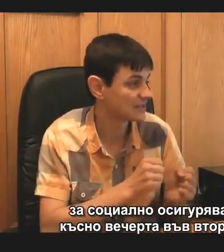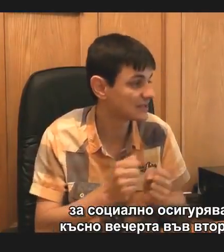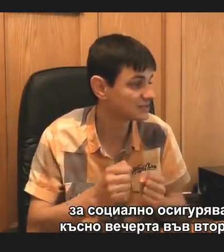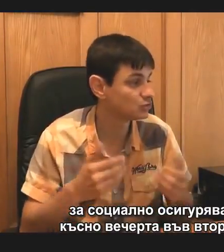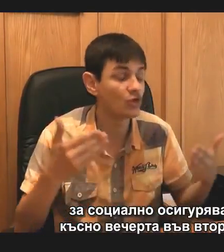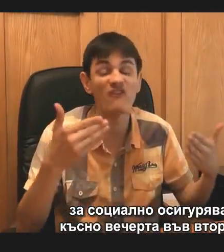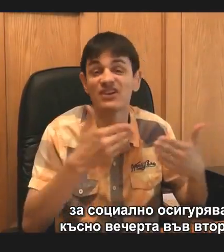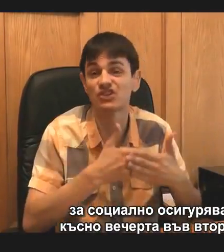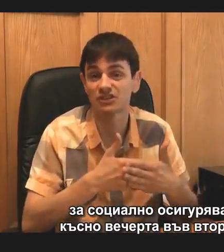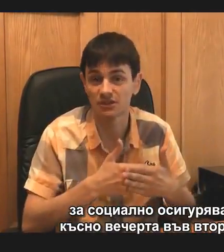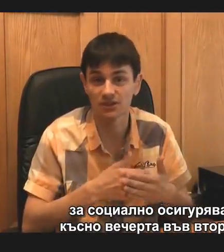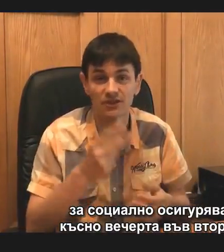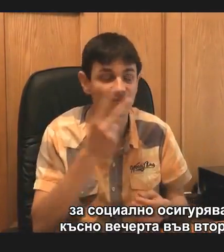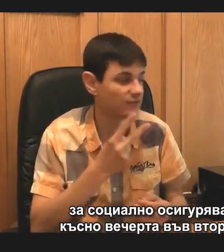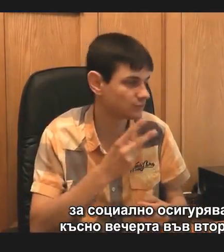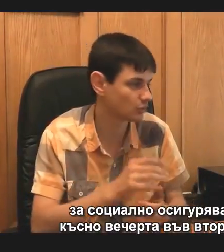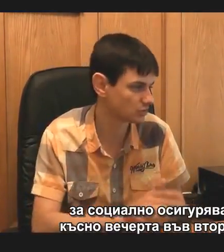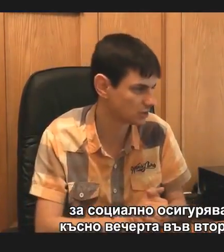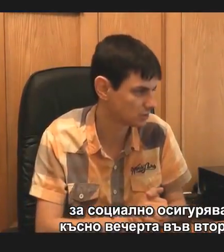Късно вечерта във вторник.